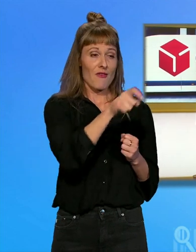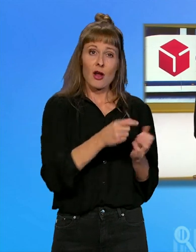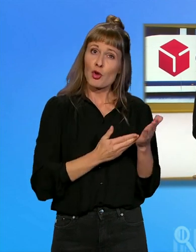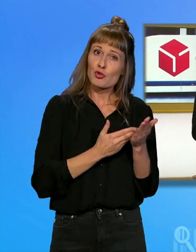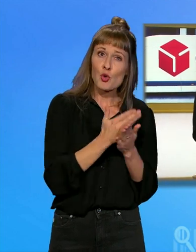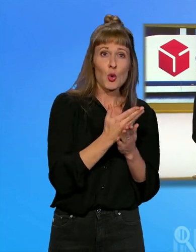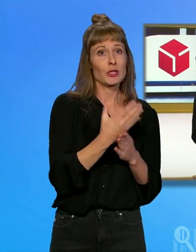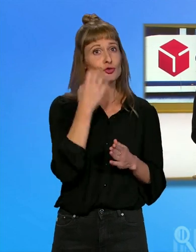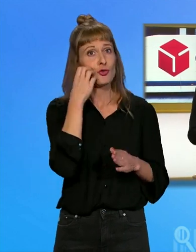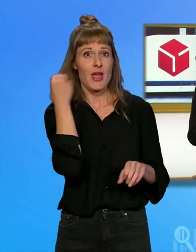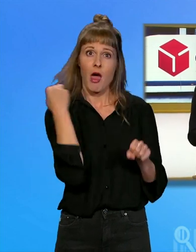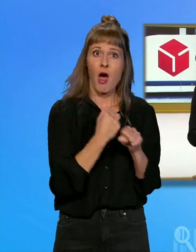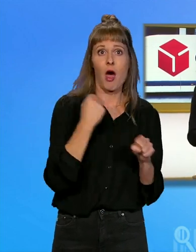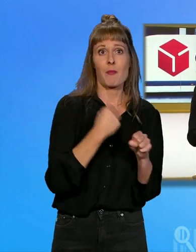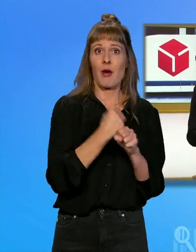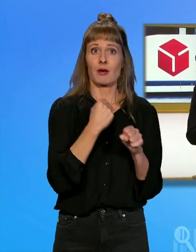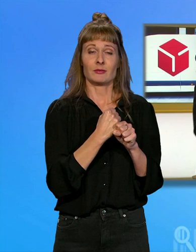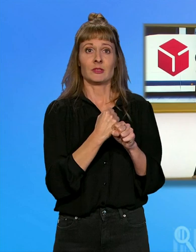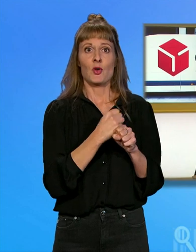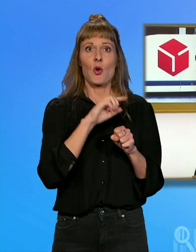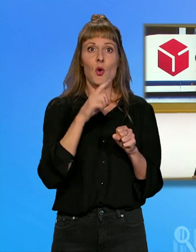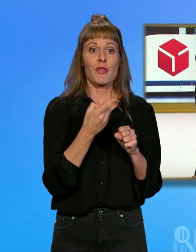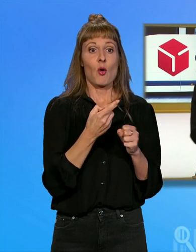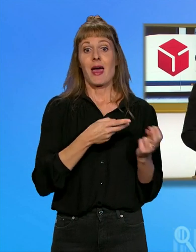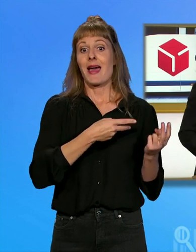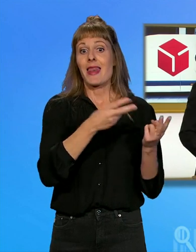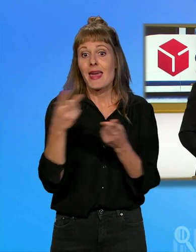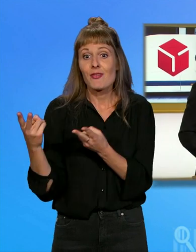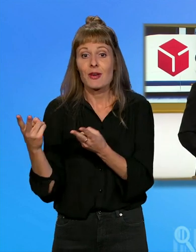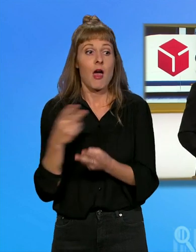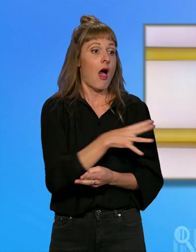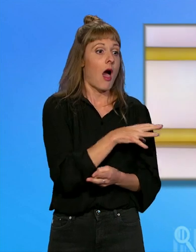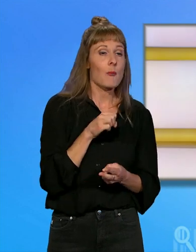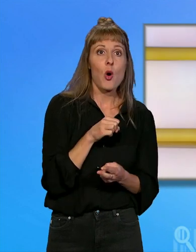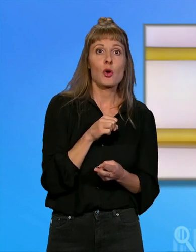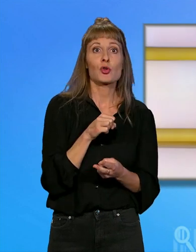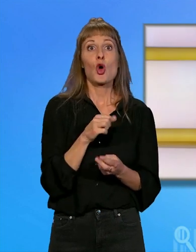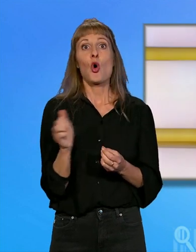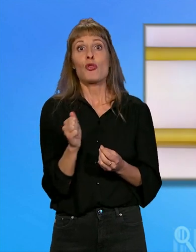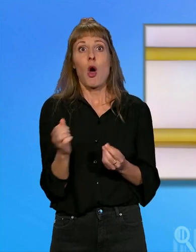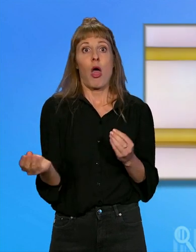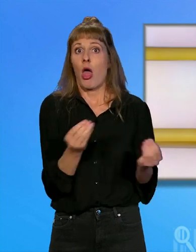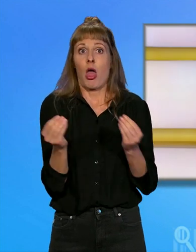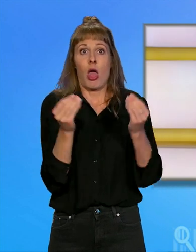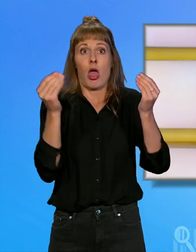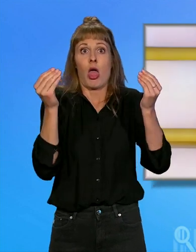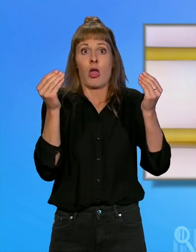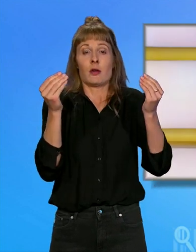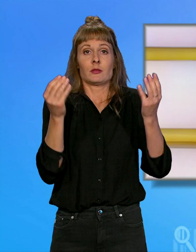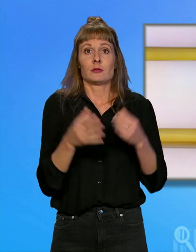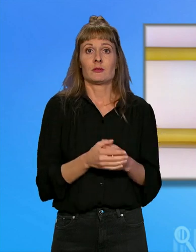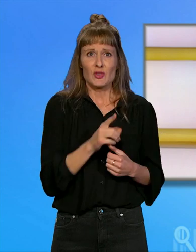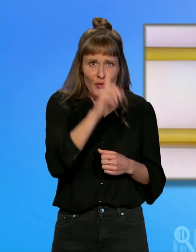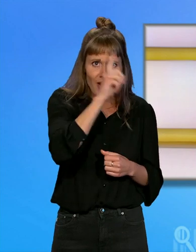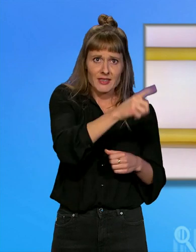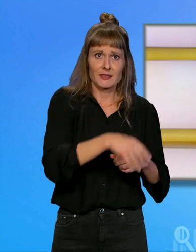dass sie allein für das Ausliefern einen ganzen Arbeitstag brauchen, plus noch die Zeit, die ich vorhin skizziert habe. Und ich sage es nochmal, ihr wisst das ganz genau. Nein,